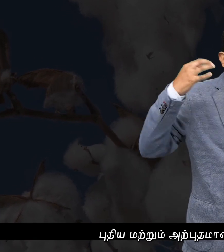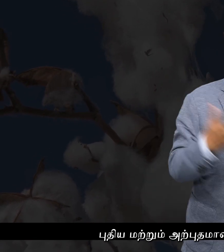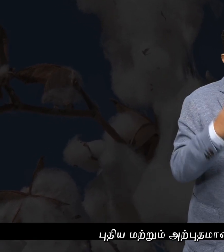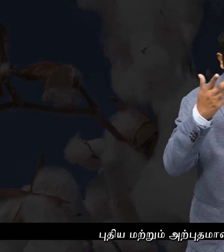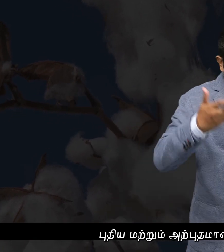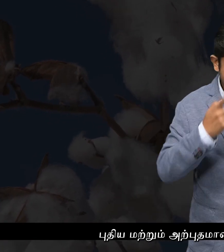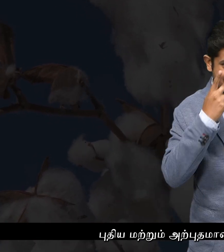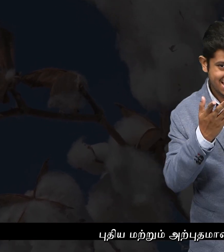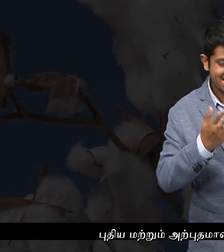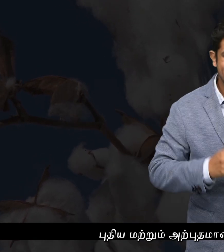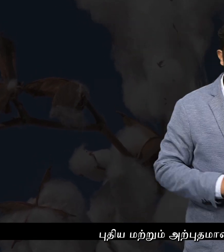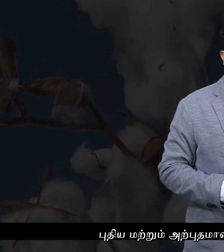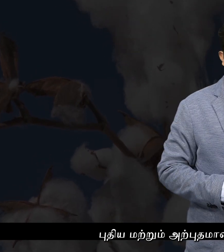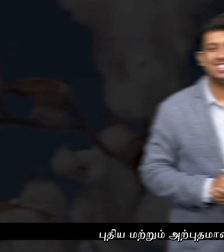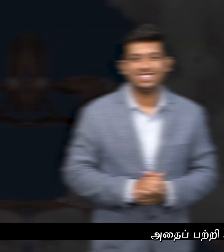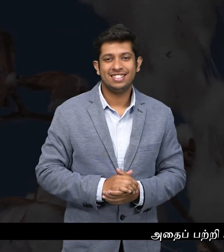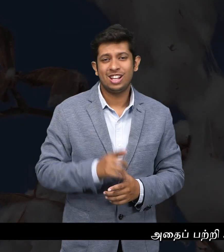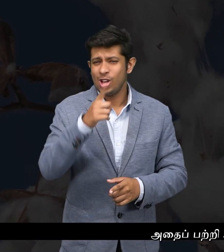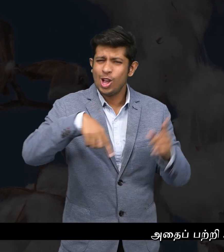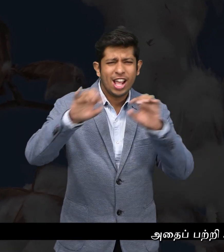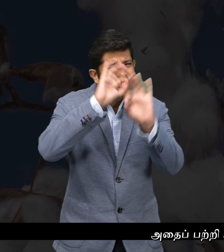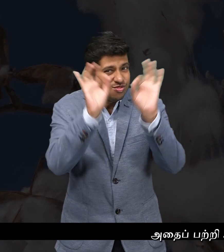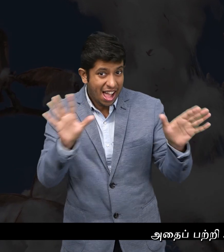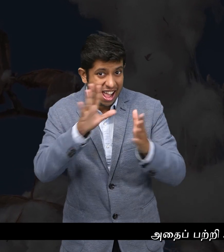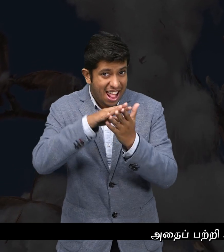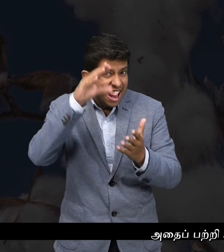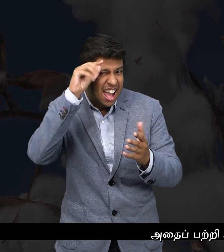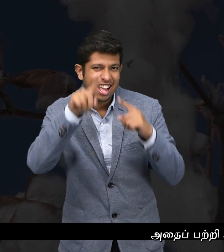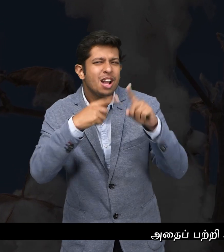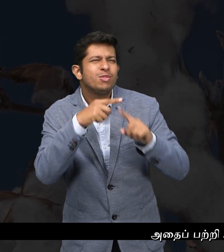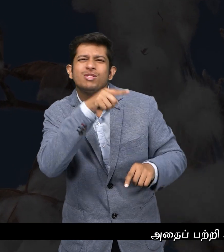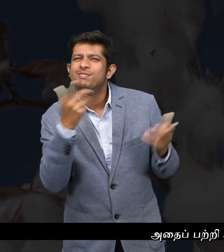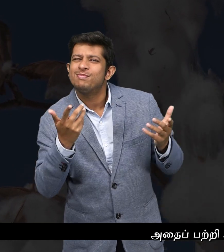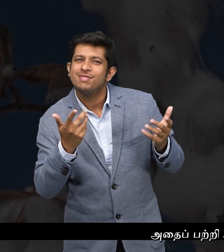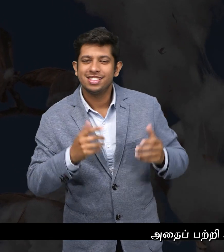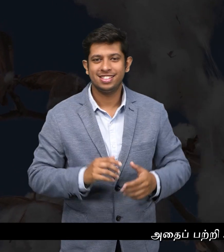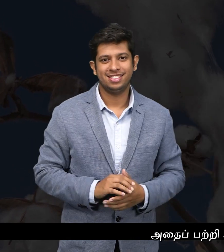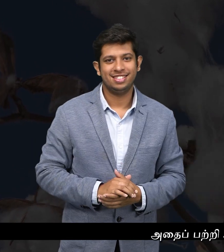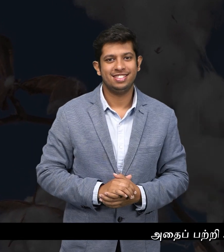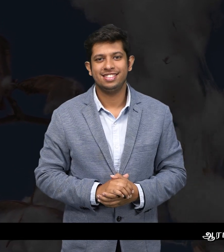தலைப்பிற்கு வரவேற்கின்றோம். அதை பற்றி அறிய நீங்கள் தயாரா?